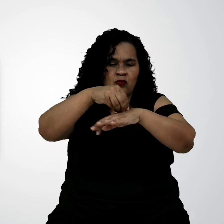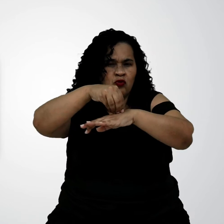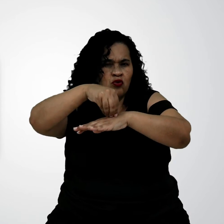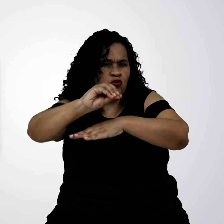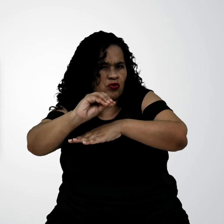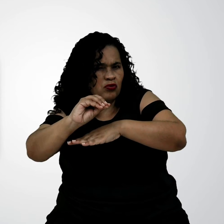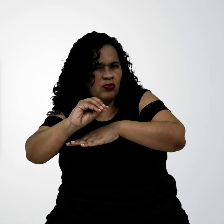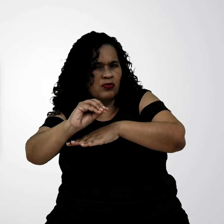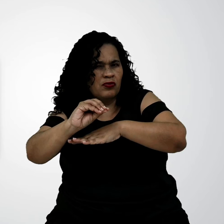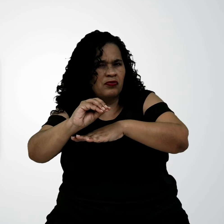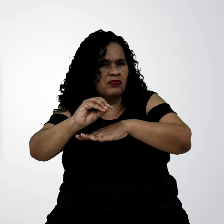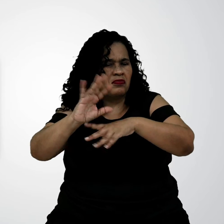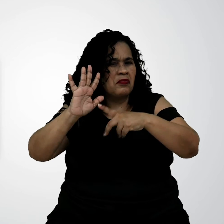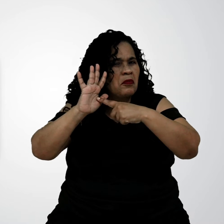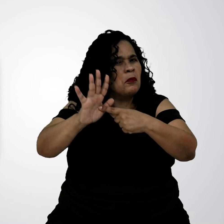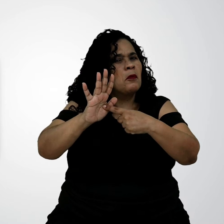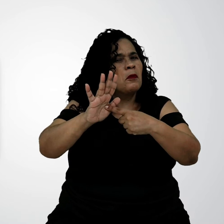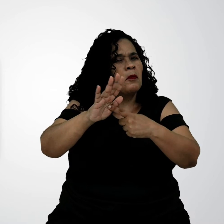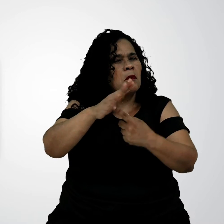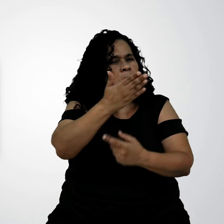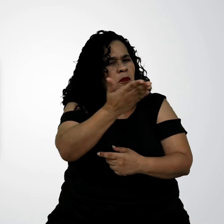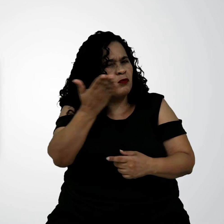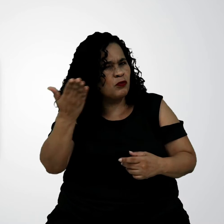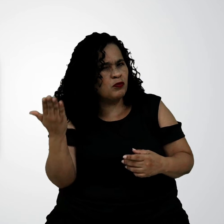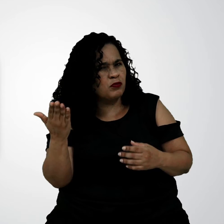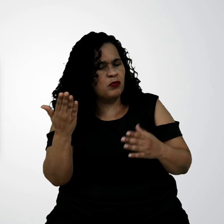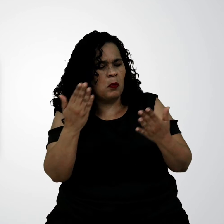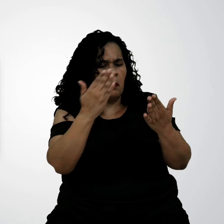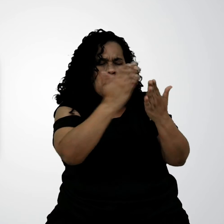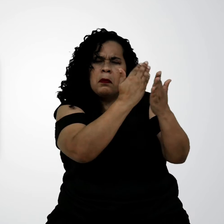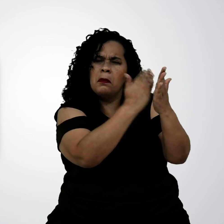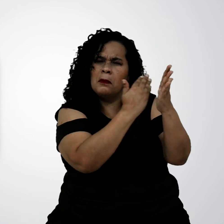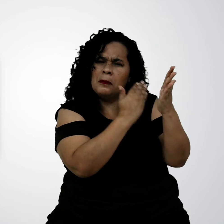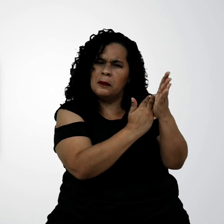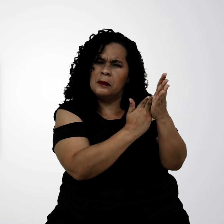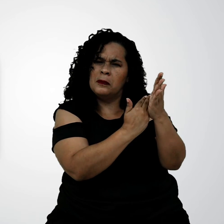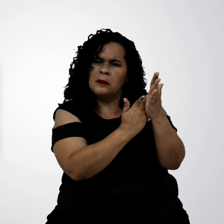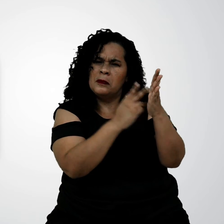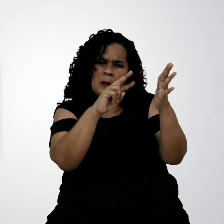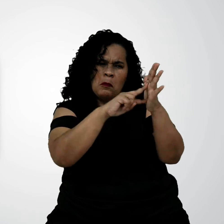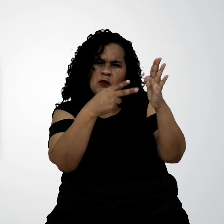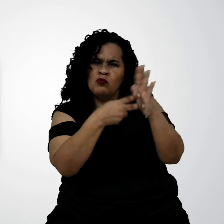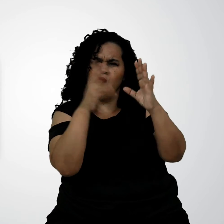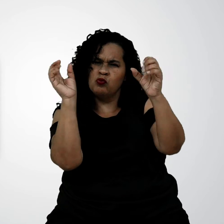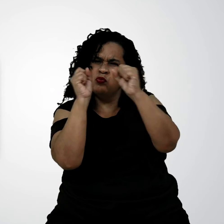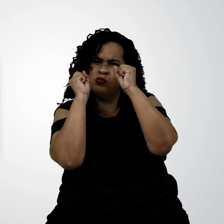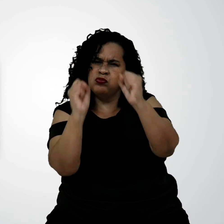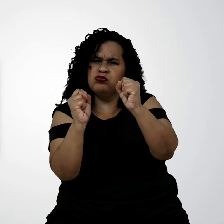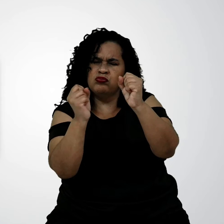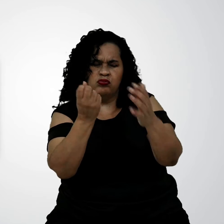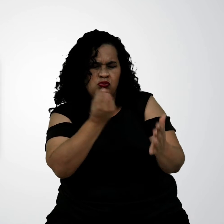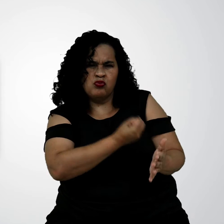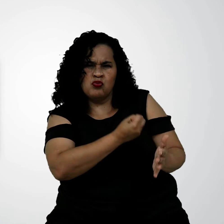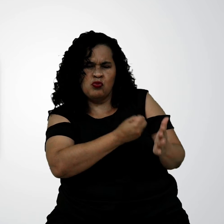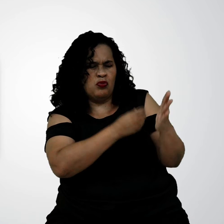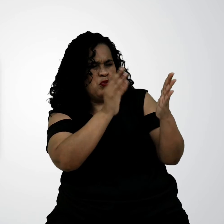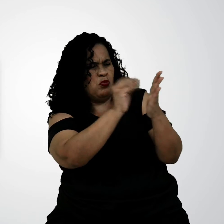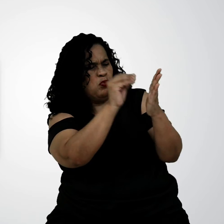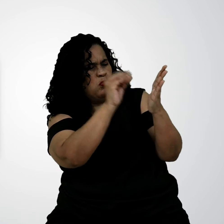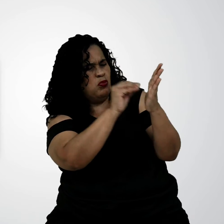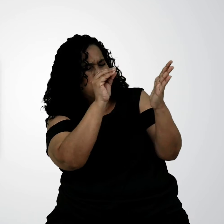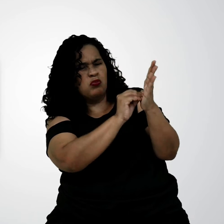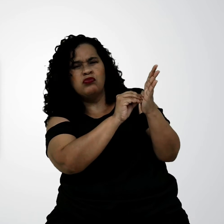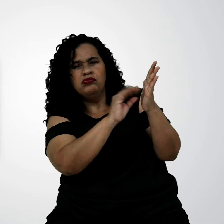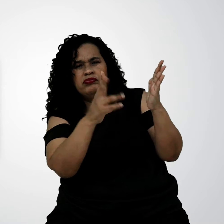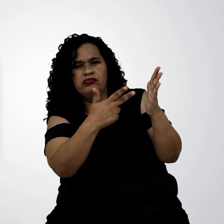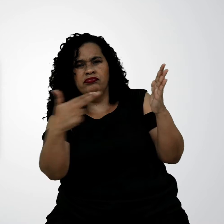mágica, uma planilha poderosa, que você coloca os números ali e as coisas acontecem. Eu sei que tem gente que